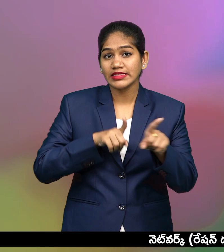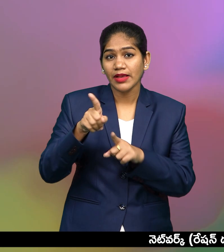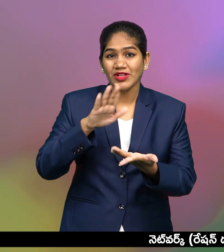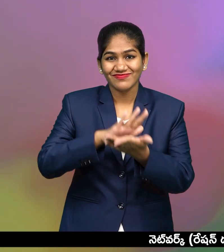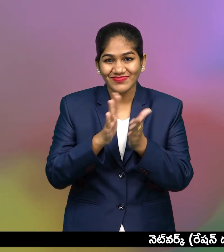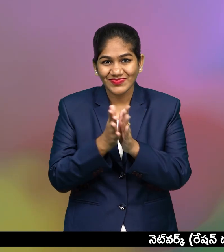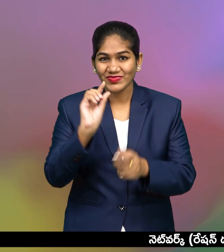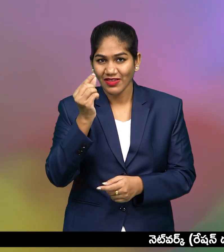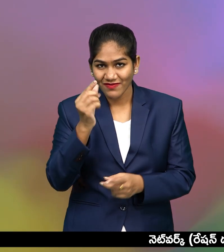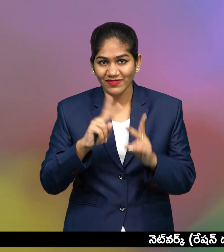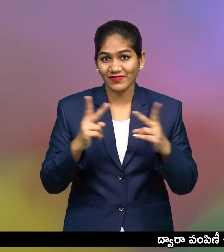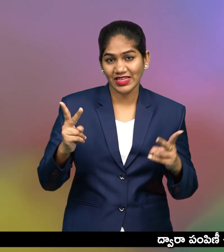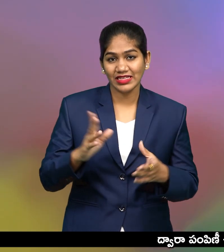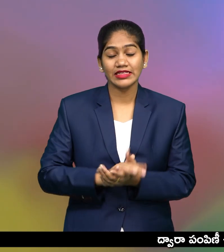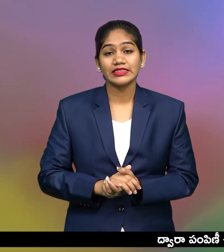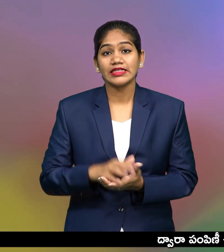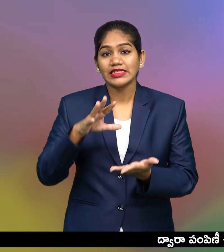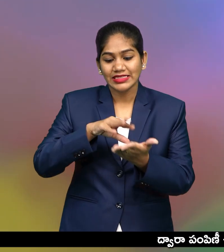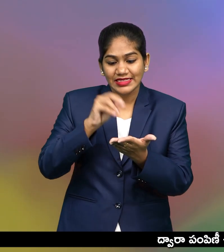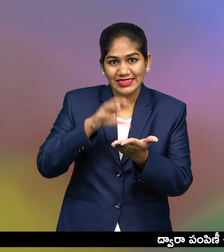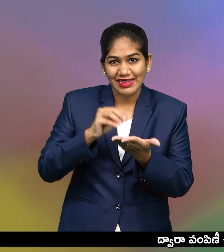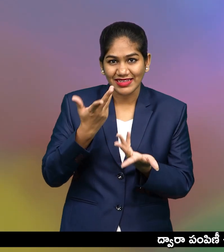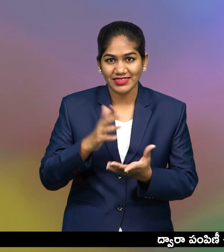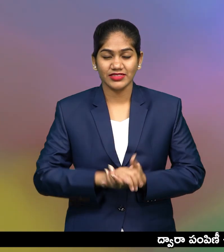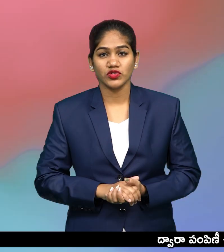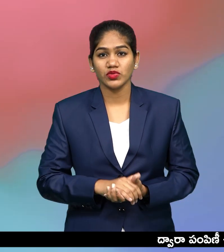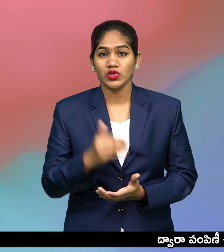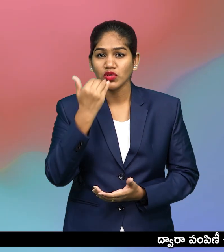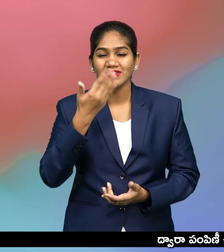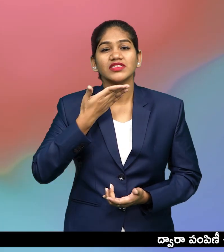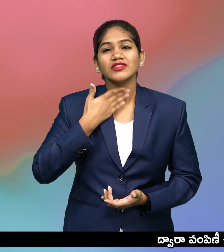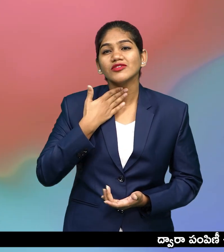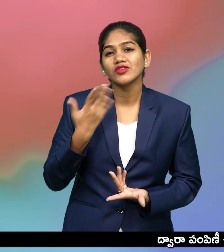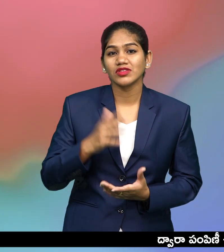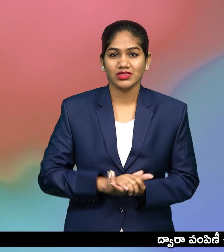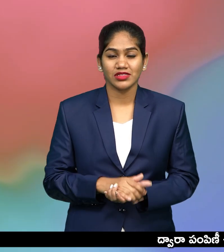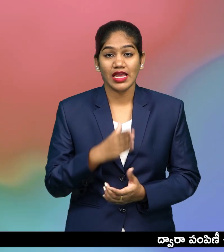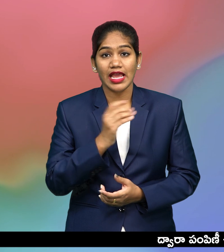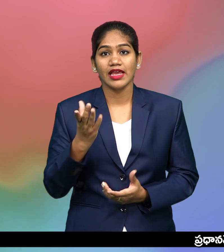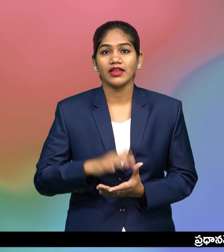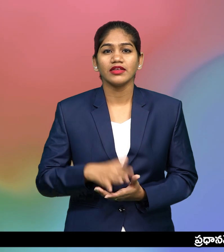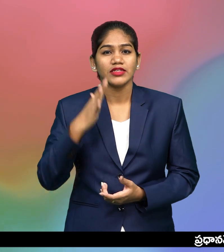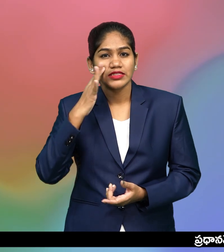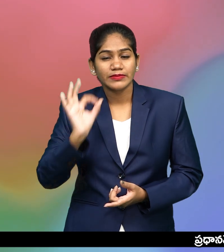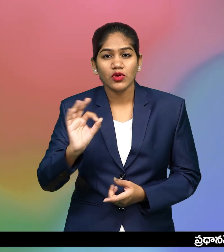కూడా పిలుస్తారు. దీని ద్వారా పంపిణీ చేయబడిన ప్రధాన వస్తువులలో ప్రధానమైనవి ఆహార ధాన్యాలు,